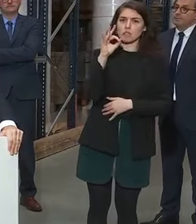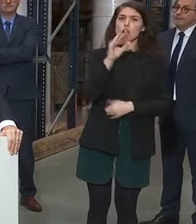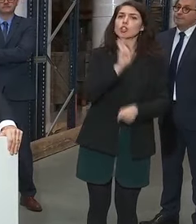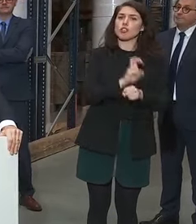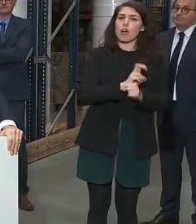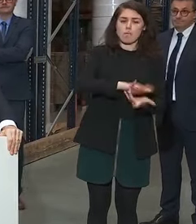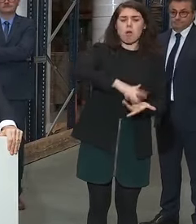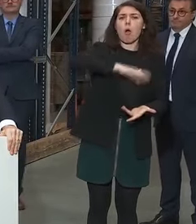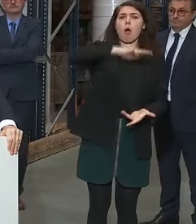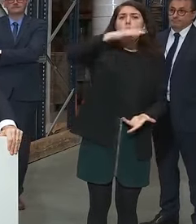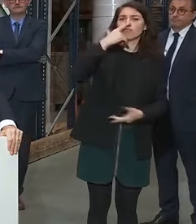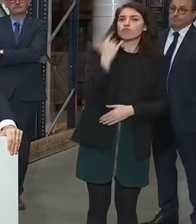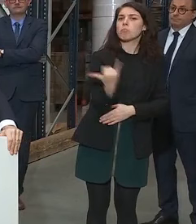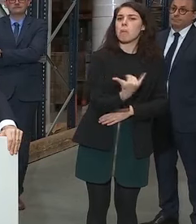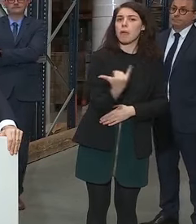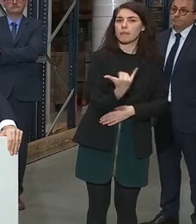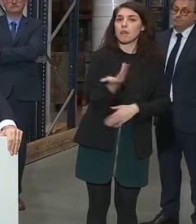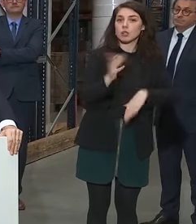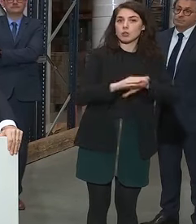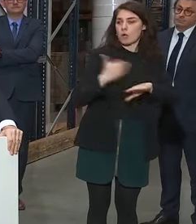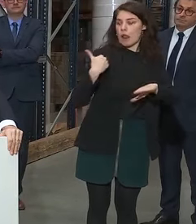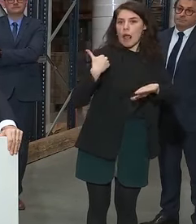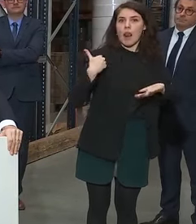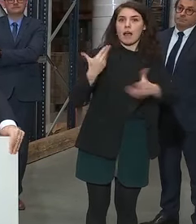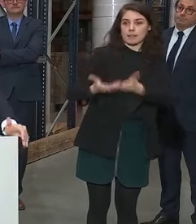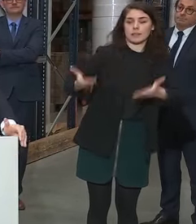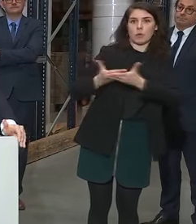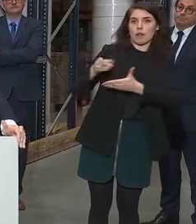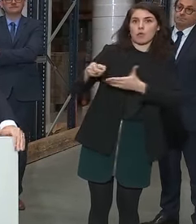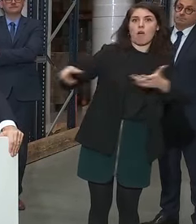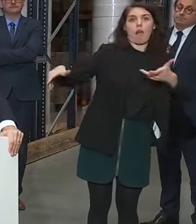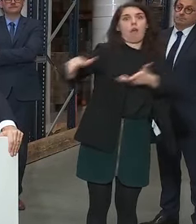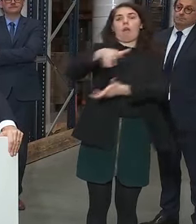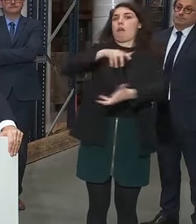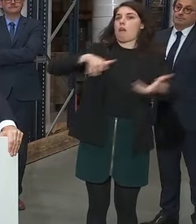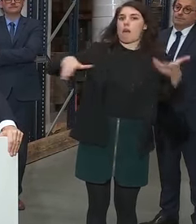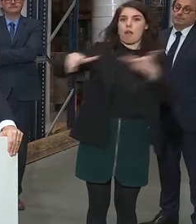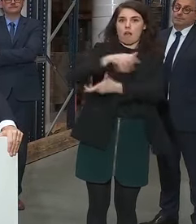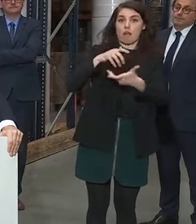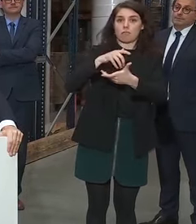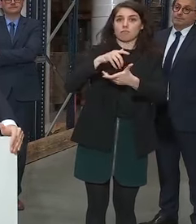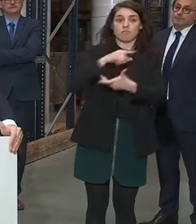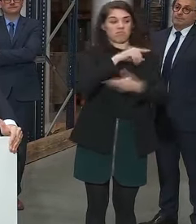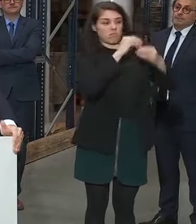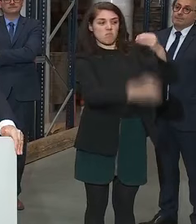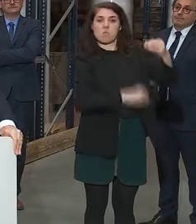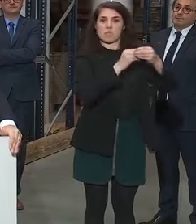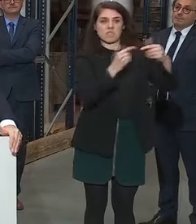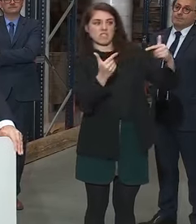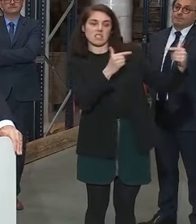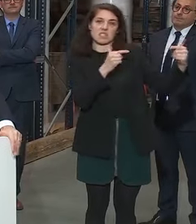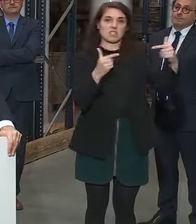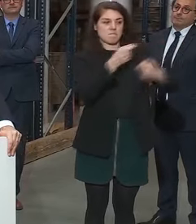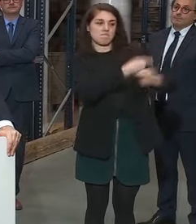masques. Le monde a changé depuis quelques semaines, a créé une tension inédite sur les marchés mondiaux et des